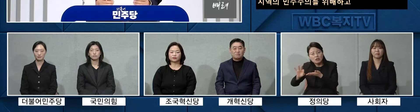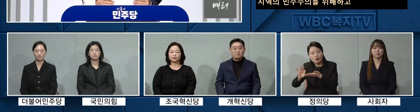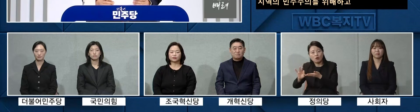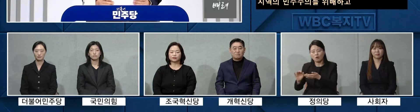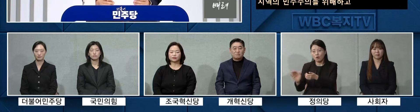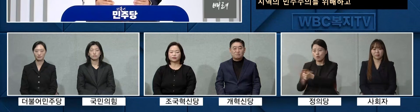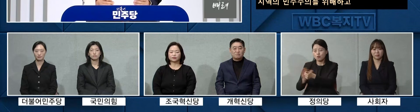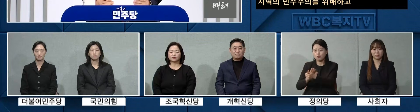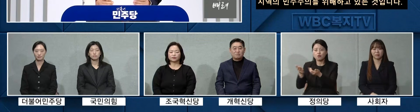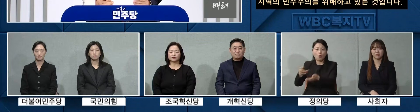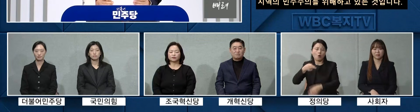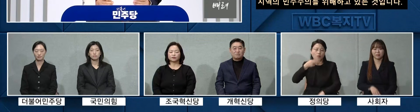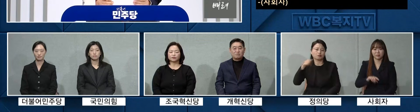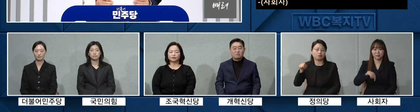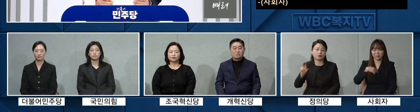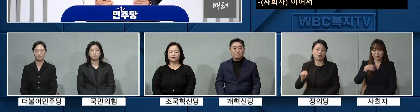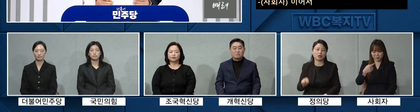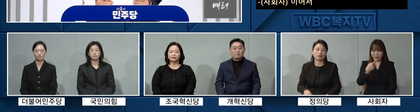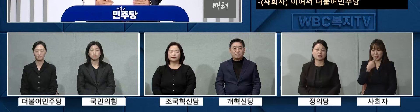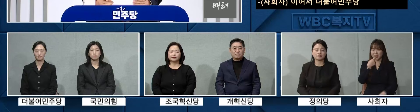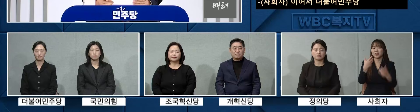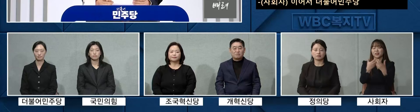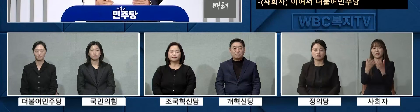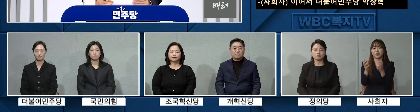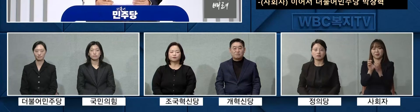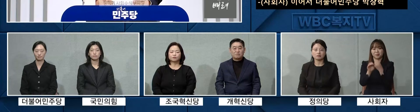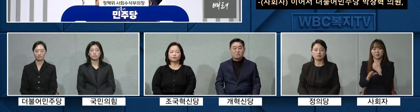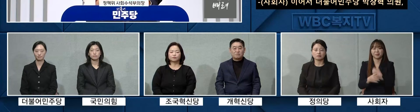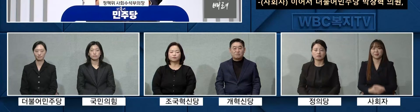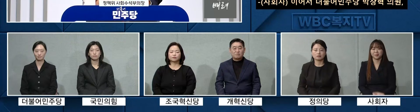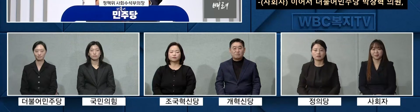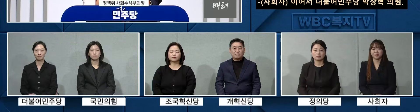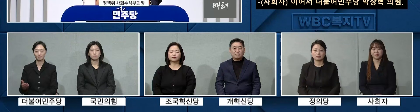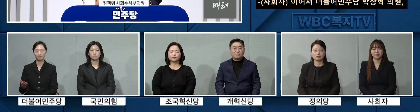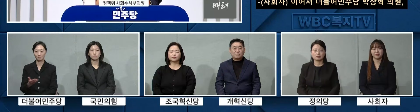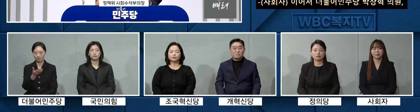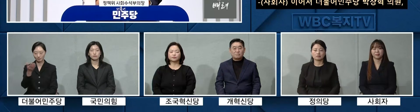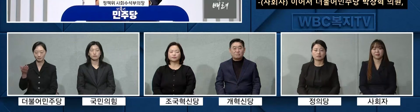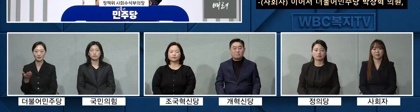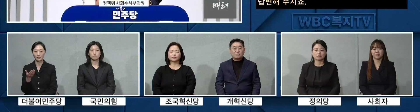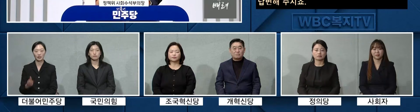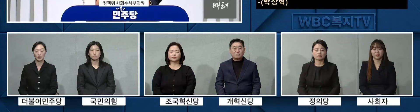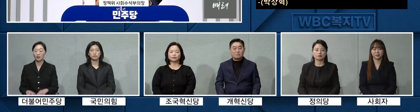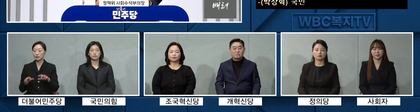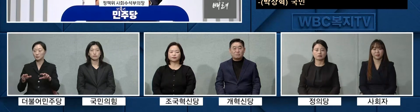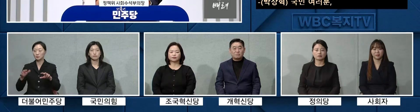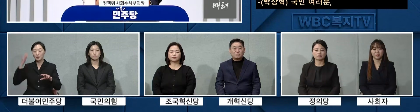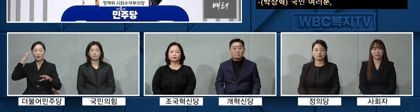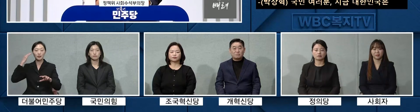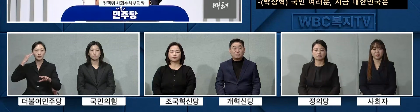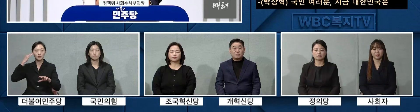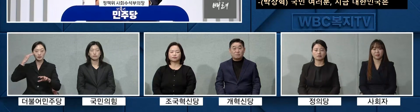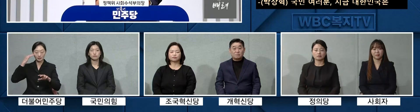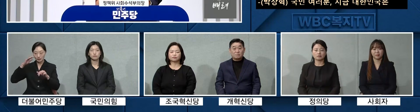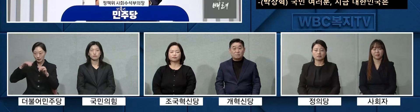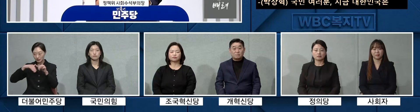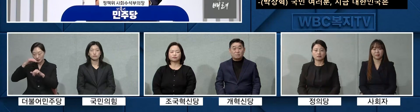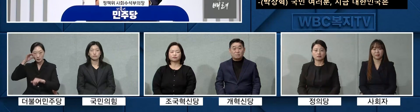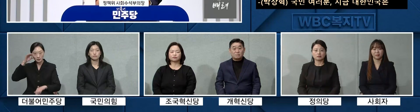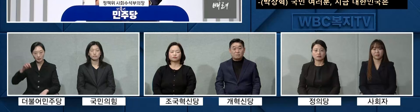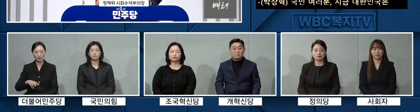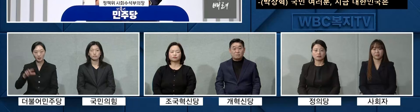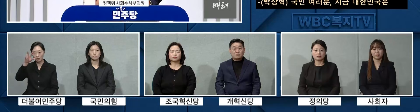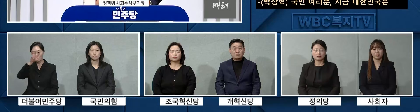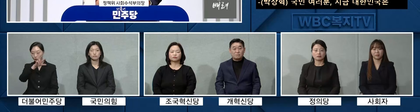이어서 더불어민주당 박상혁 의원 답변해 주시죠. 국민 여러분, 지금 대한민국은 국토의